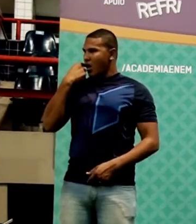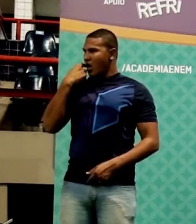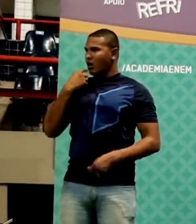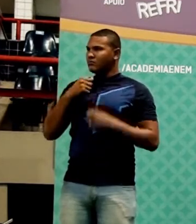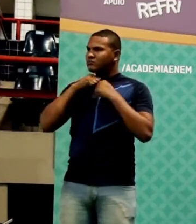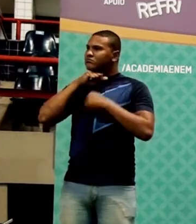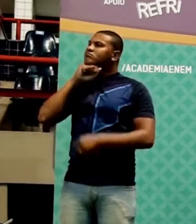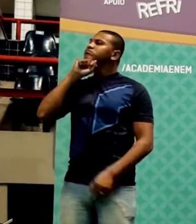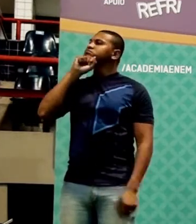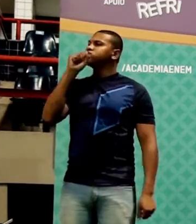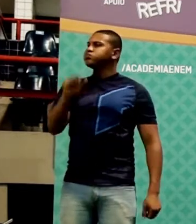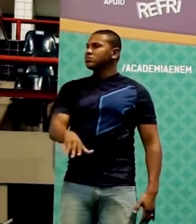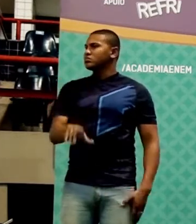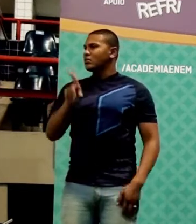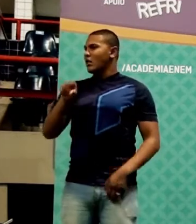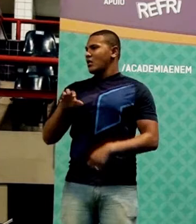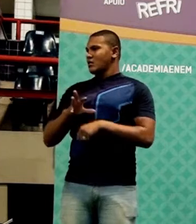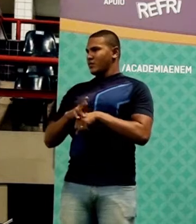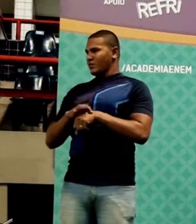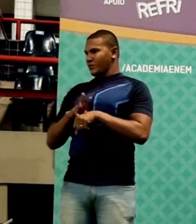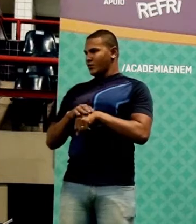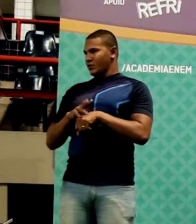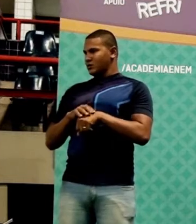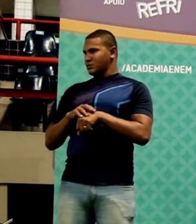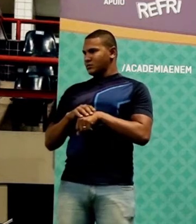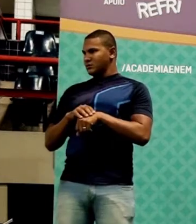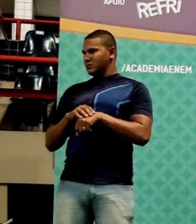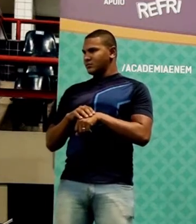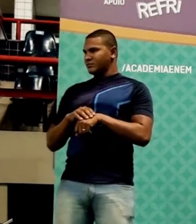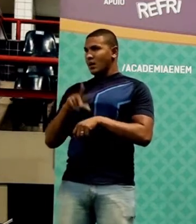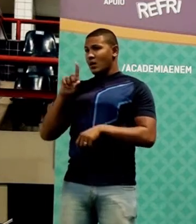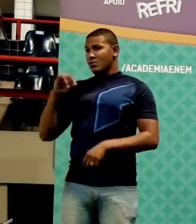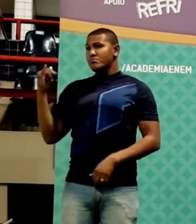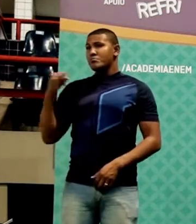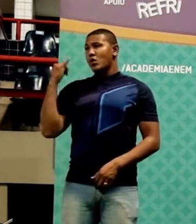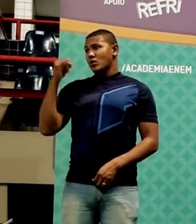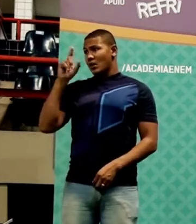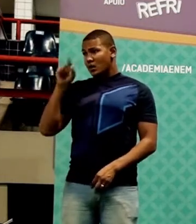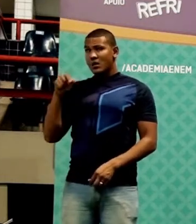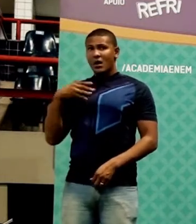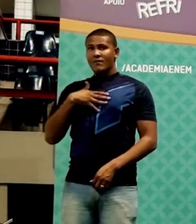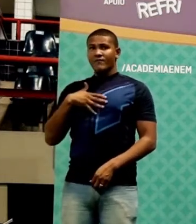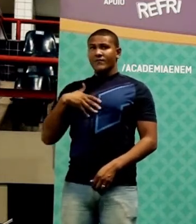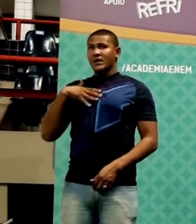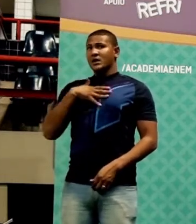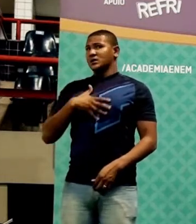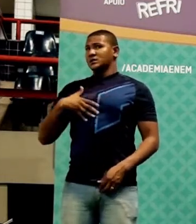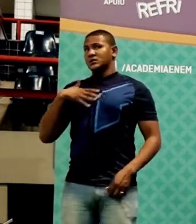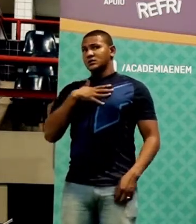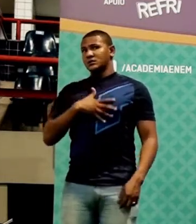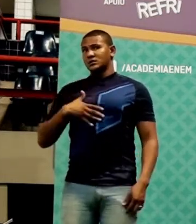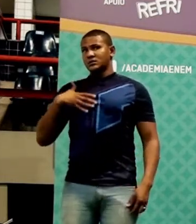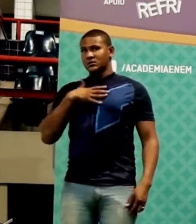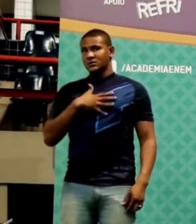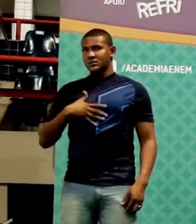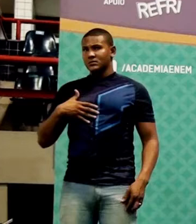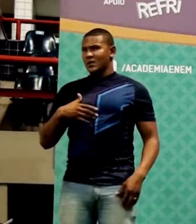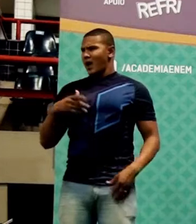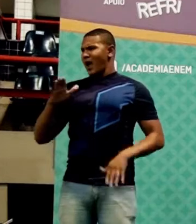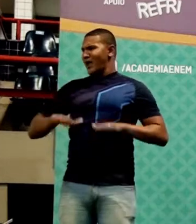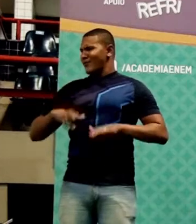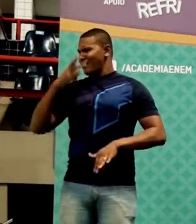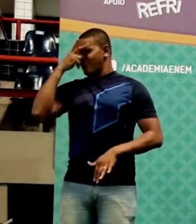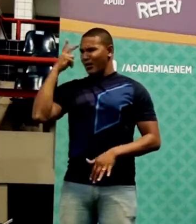O importante é você ser feliz. Esse padrão de beleza que vocês estão vendo, de corpo